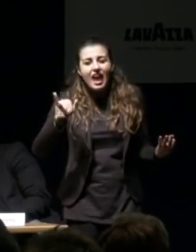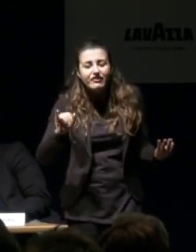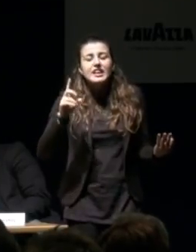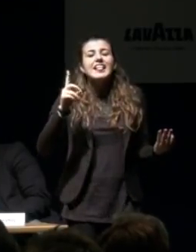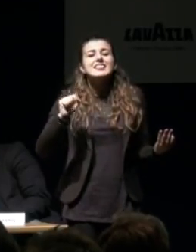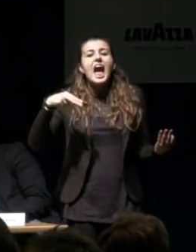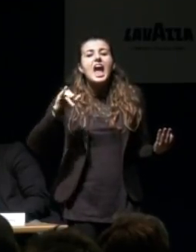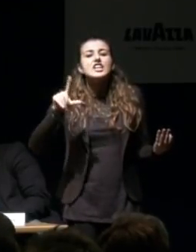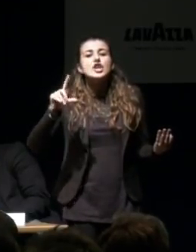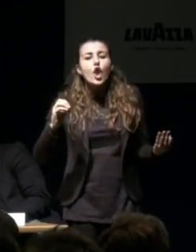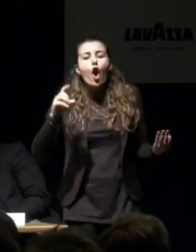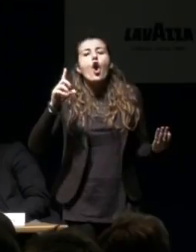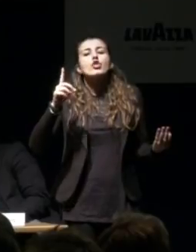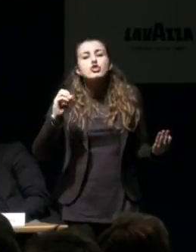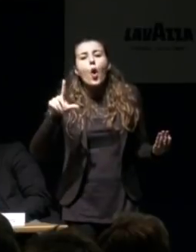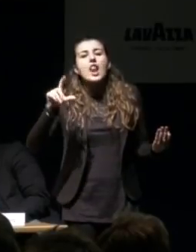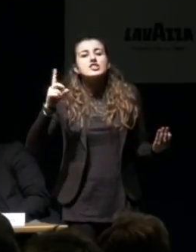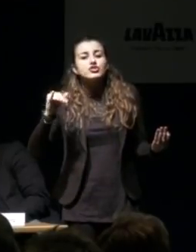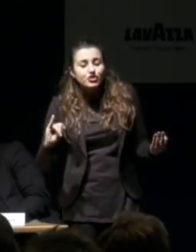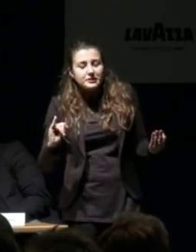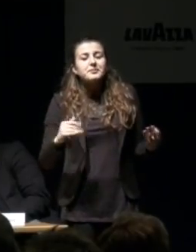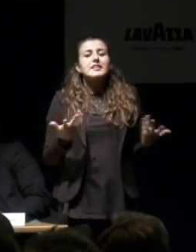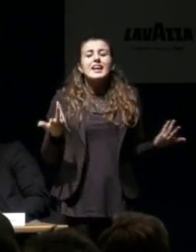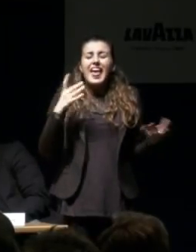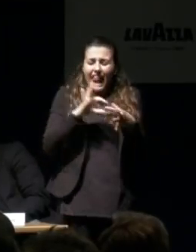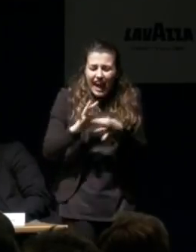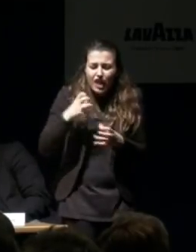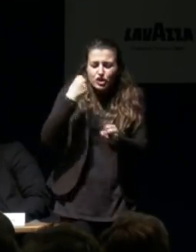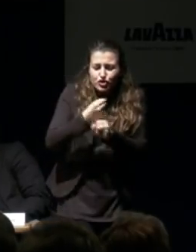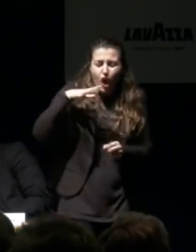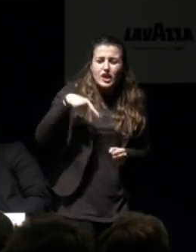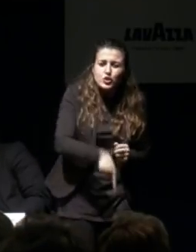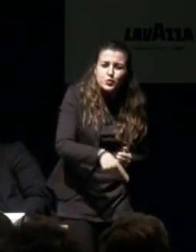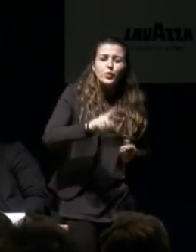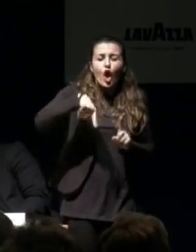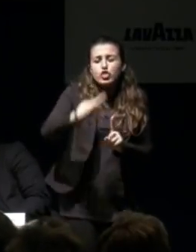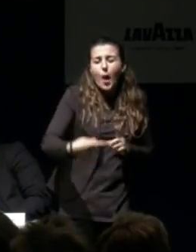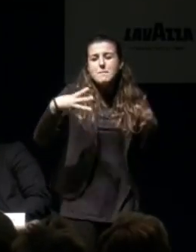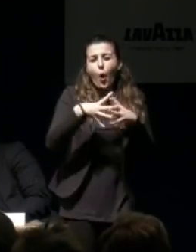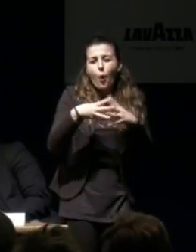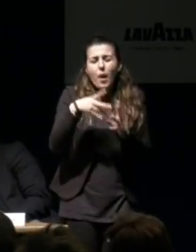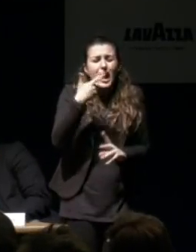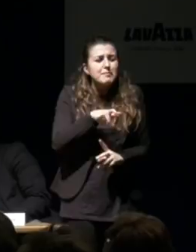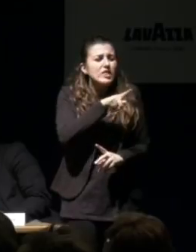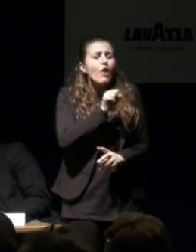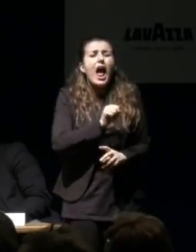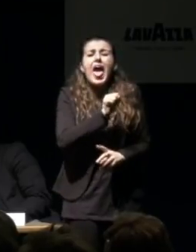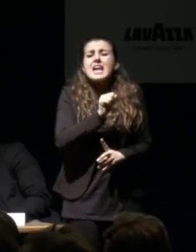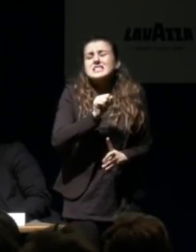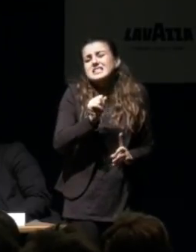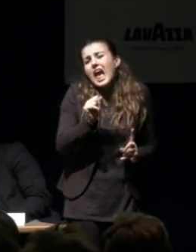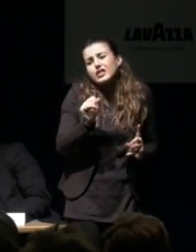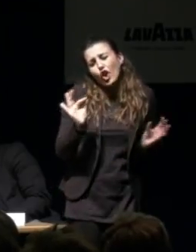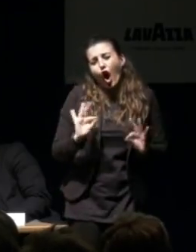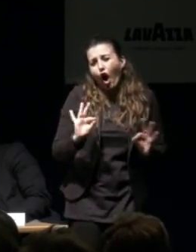dolci insomma legato a una storia del sud è una storia attiva quella del dopoguerra che ovviamente lui non potuto